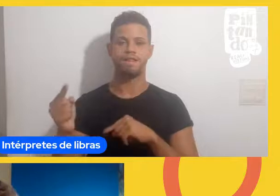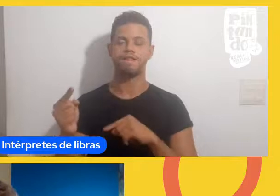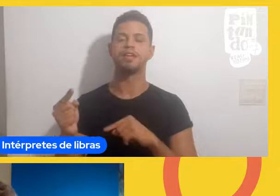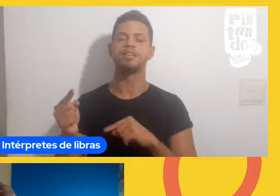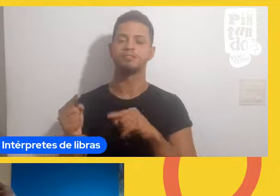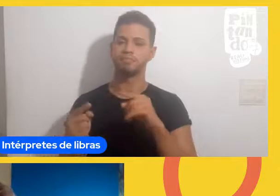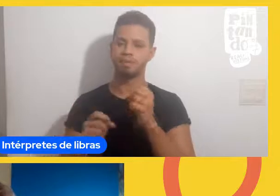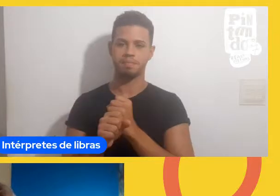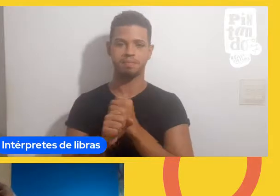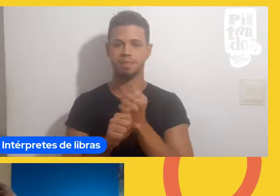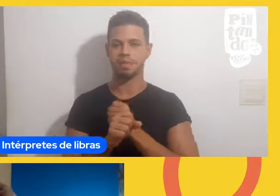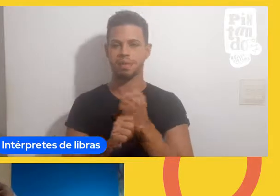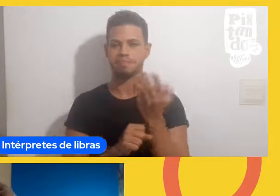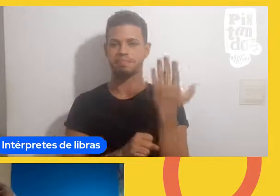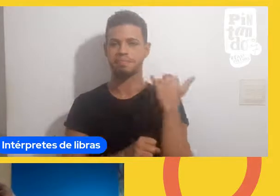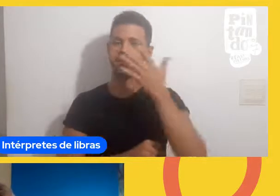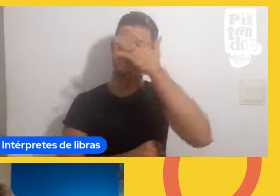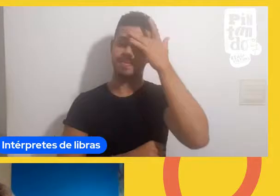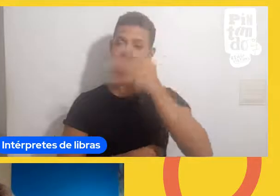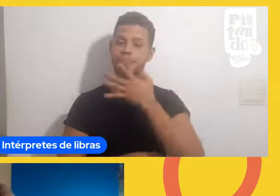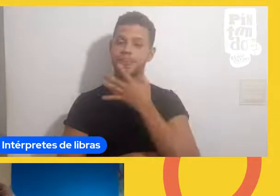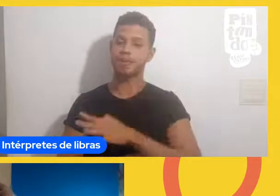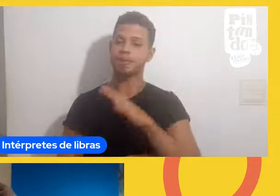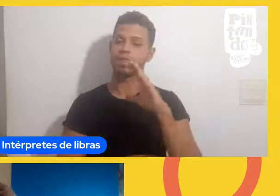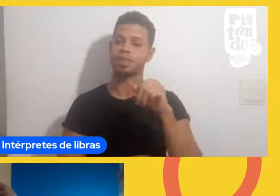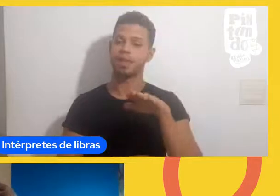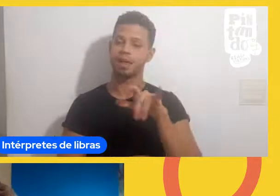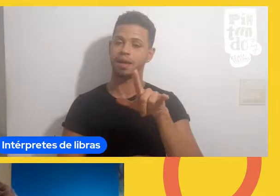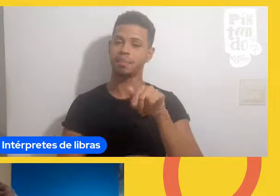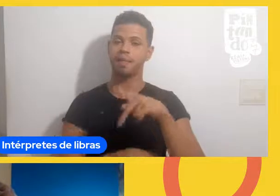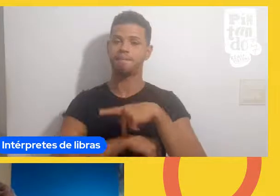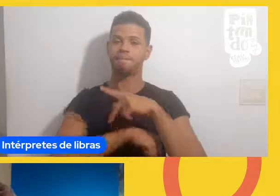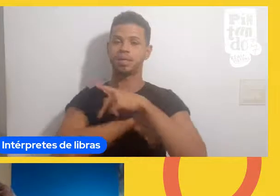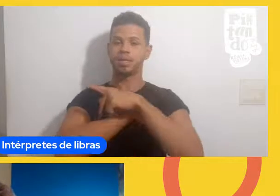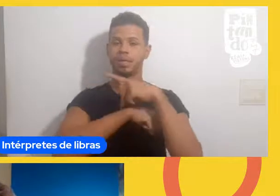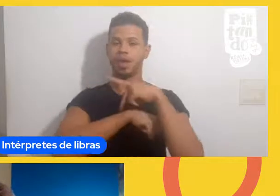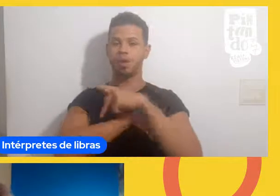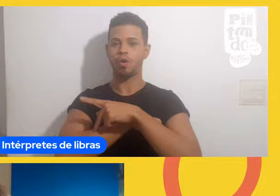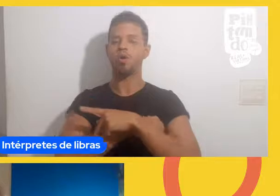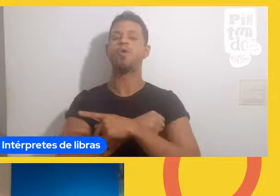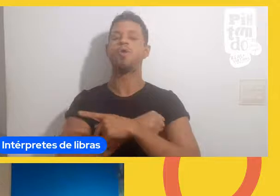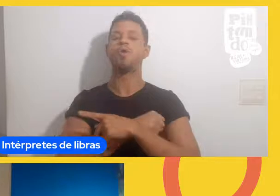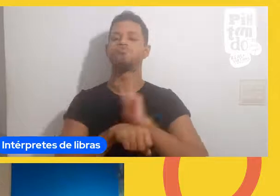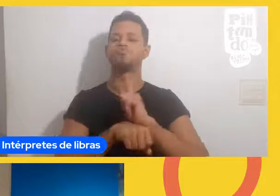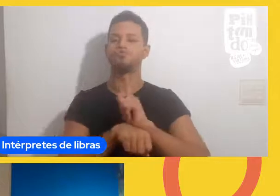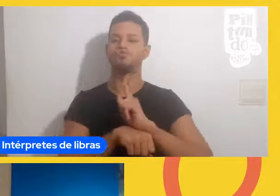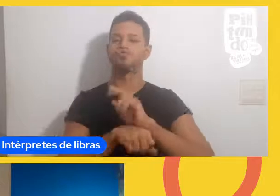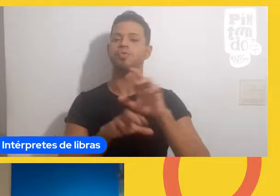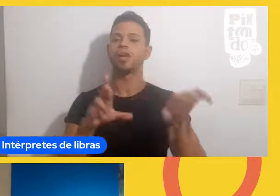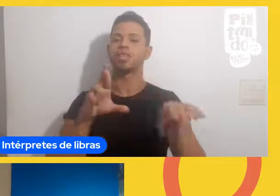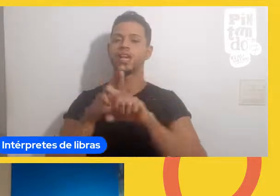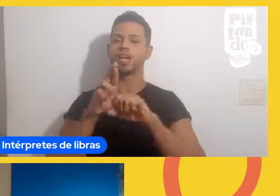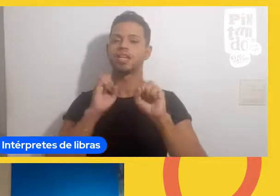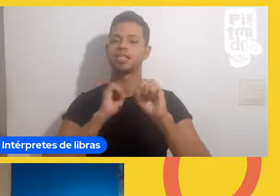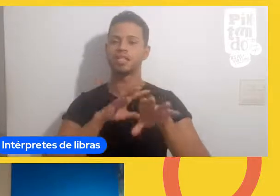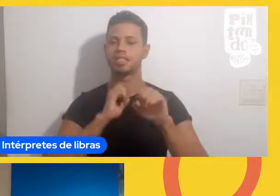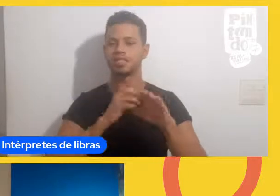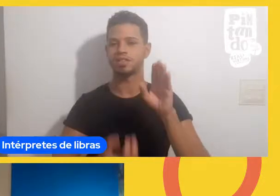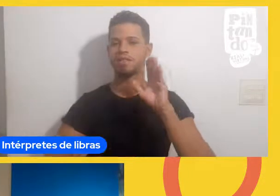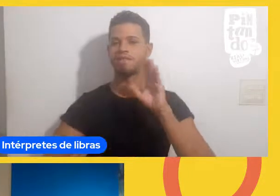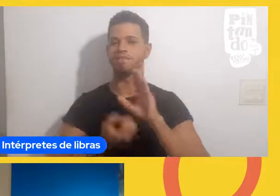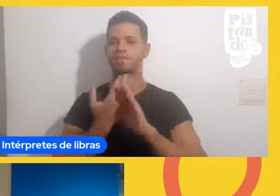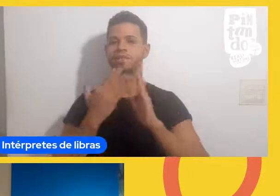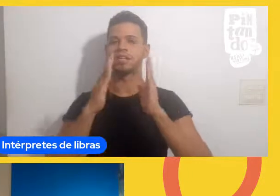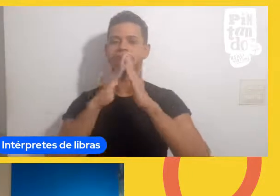bastante tempo. Para quem não conhece, Camila é pedagoga, ela é gestora educacional da rede privada de ensino, é fundadora da Casa das Asas,